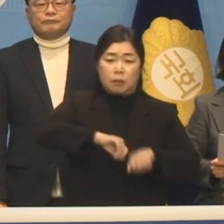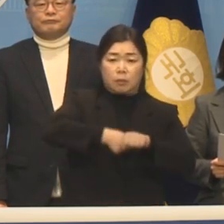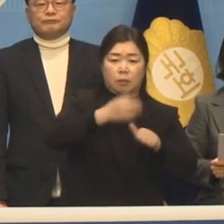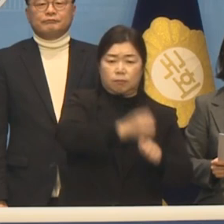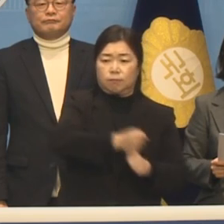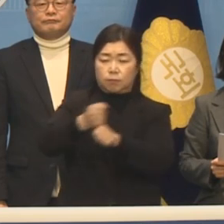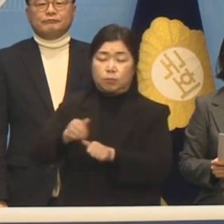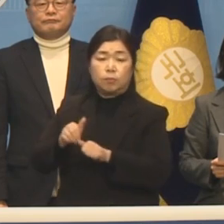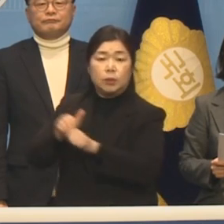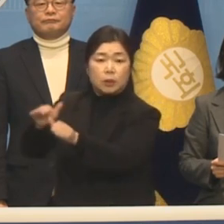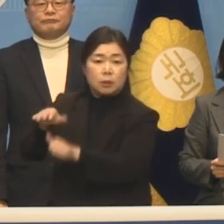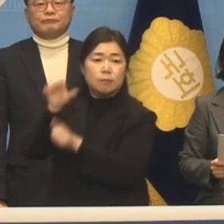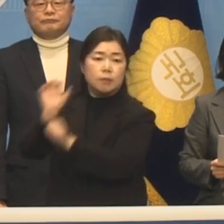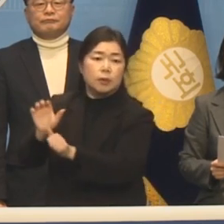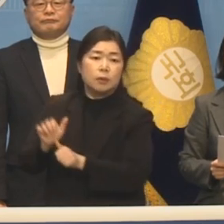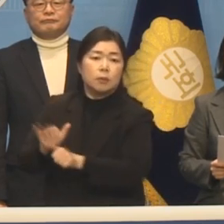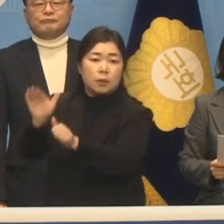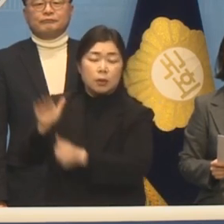민주공화국이 맞는가?